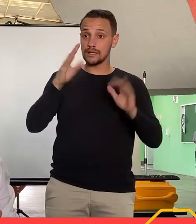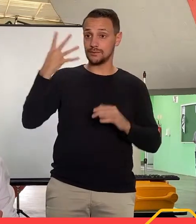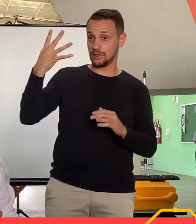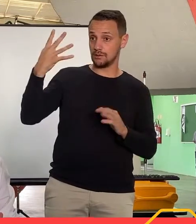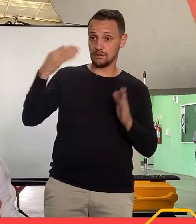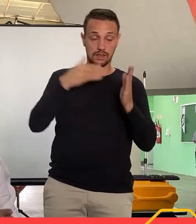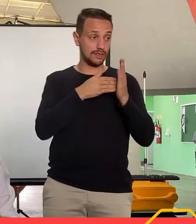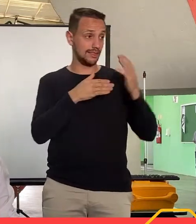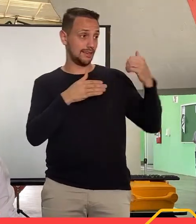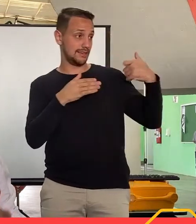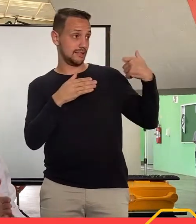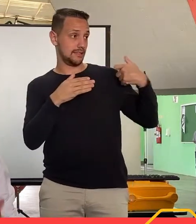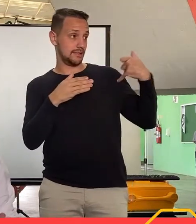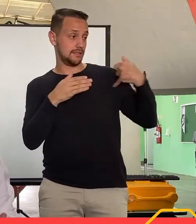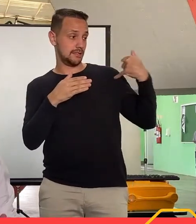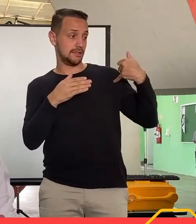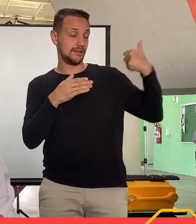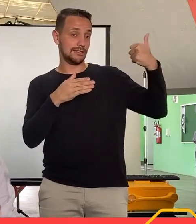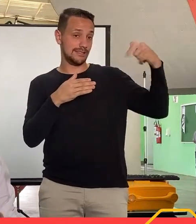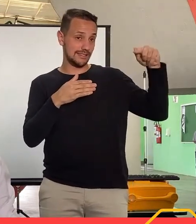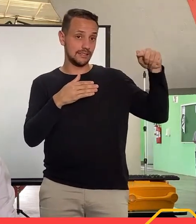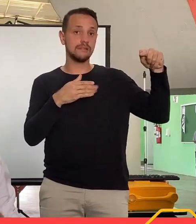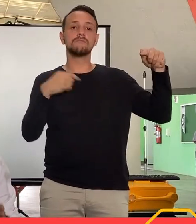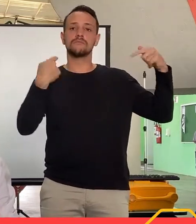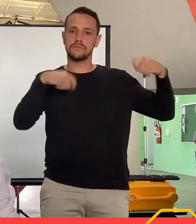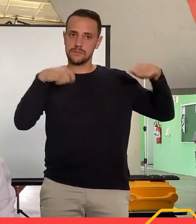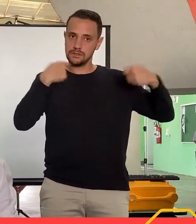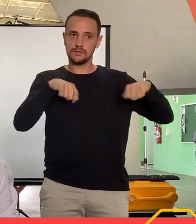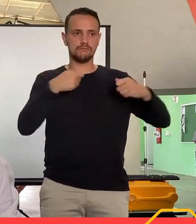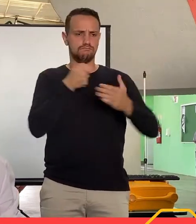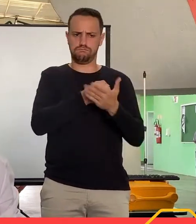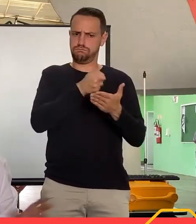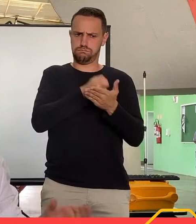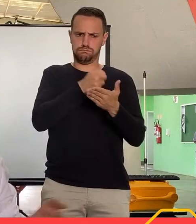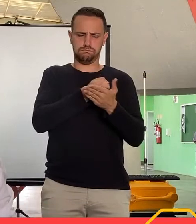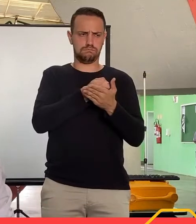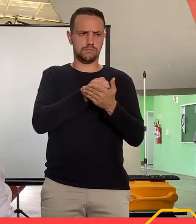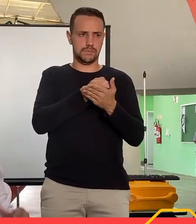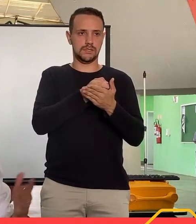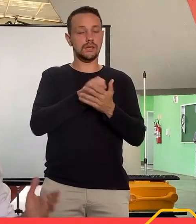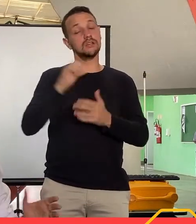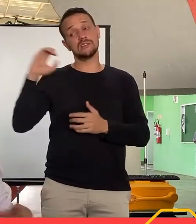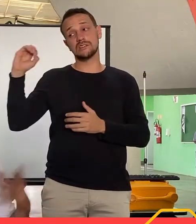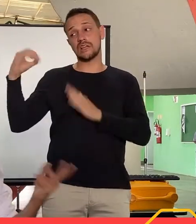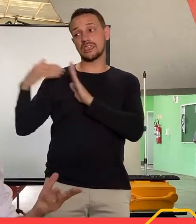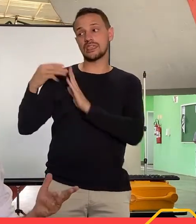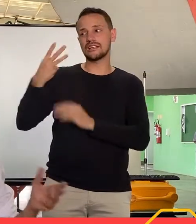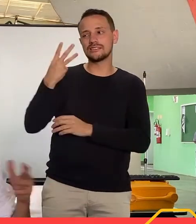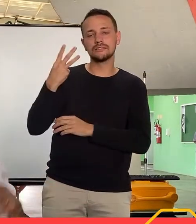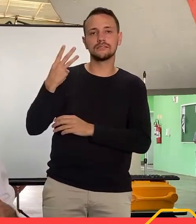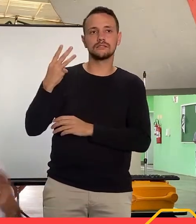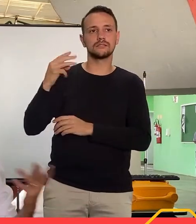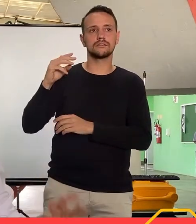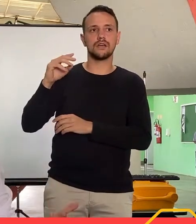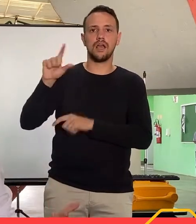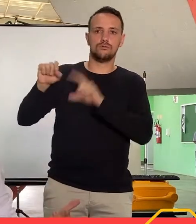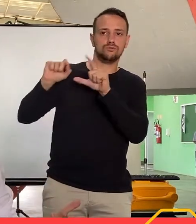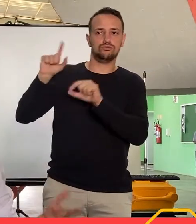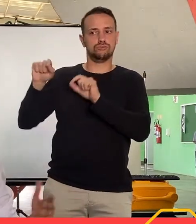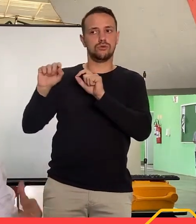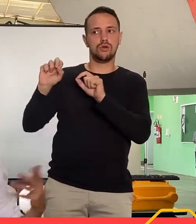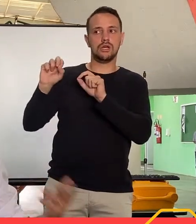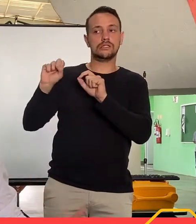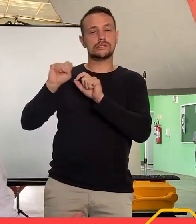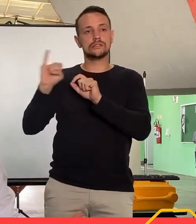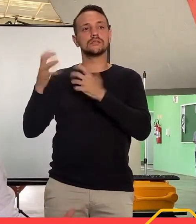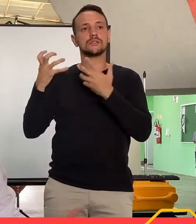17, a demanda era compulsória e a oferta compulsória. No caso 0 a 3, a demanda é facultativa, mas